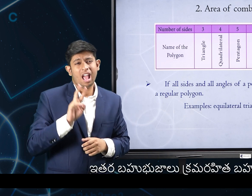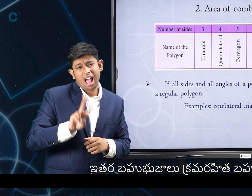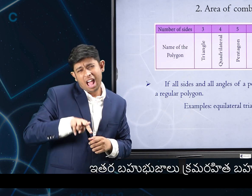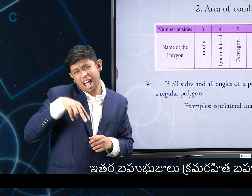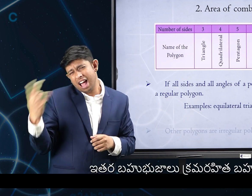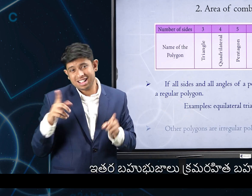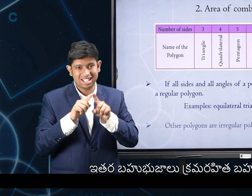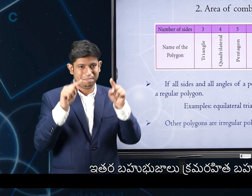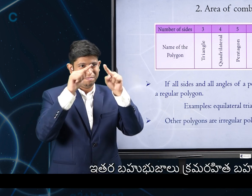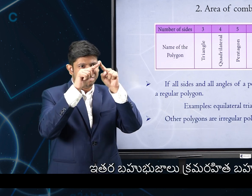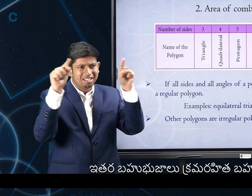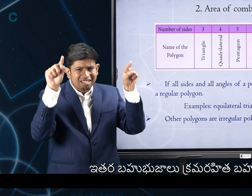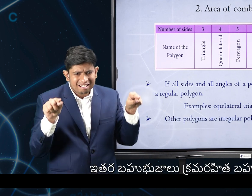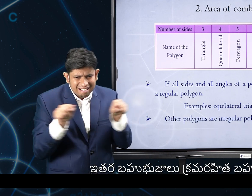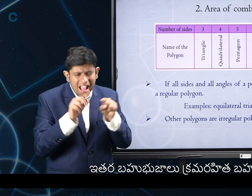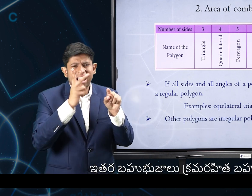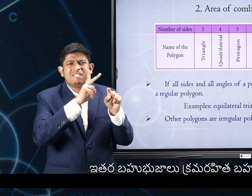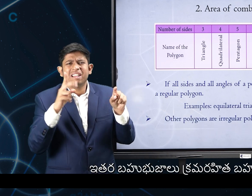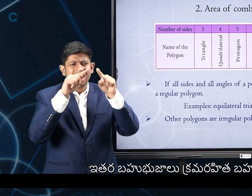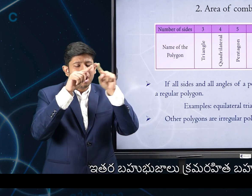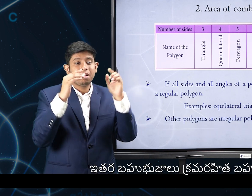ఇతర బహుభుజాలు, క్రమరహిత బహుభుజాలు.